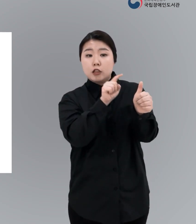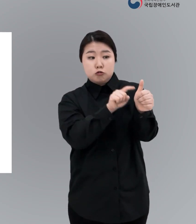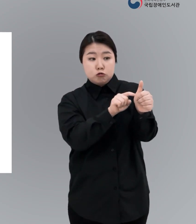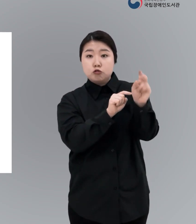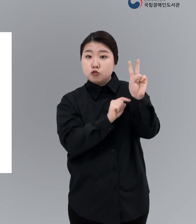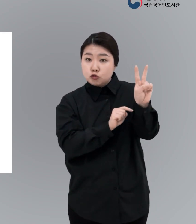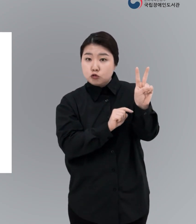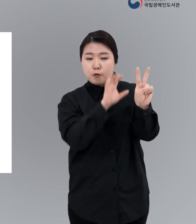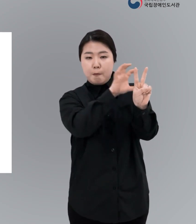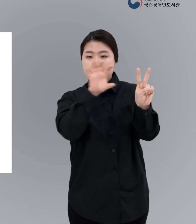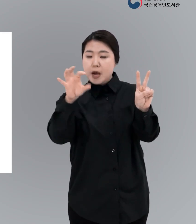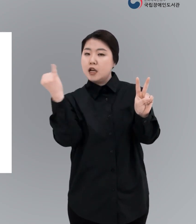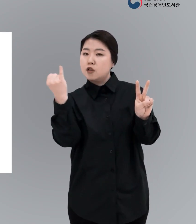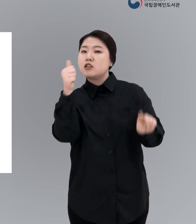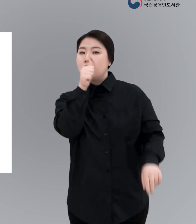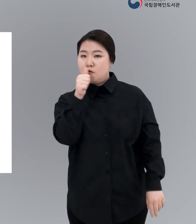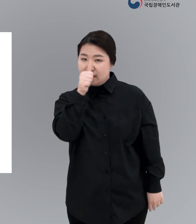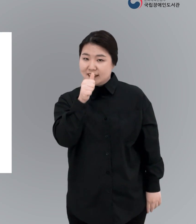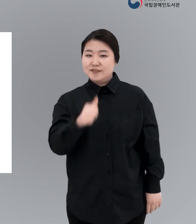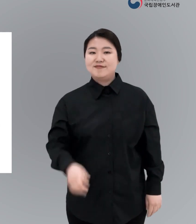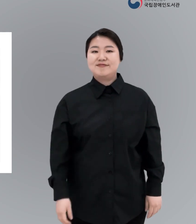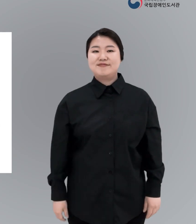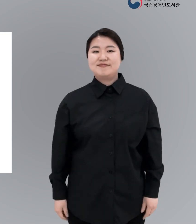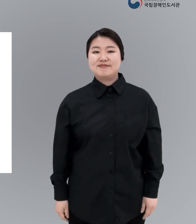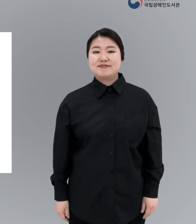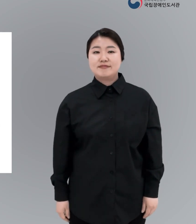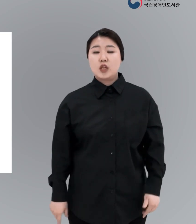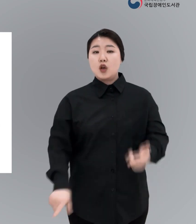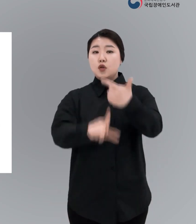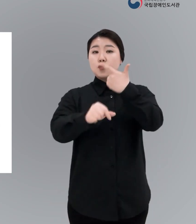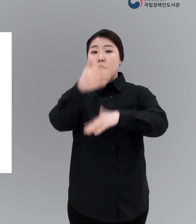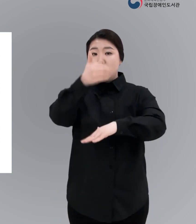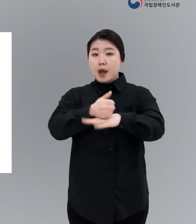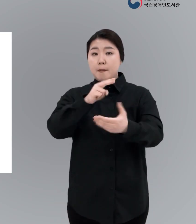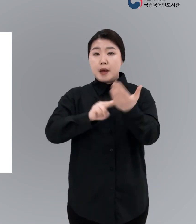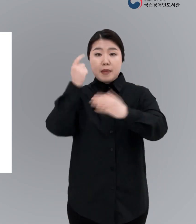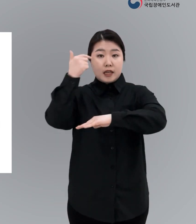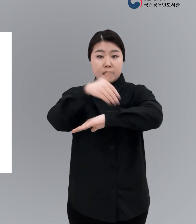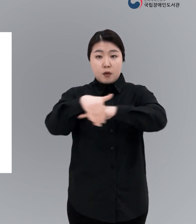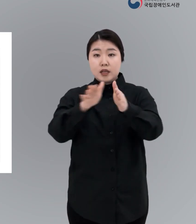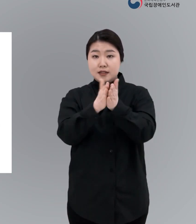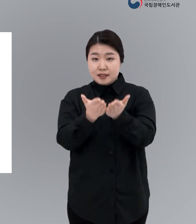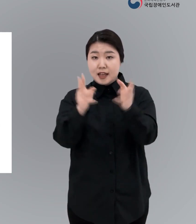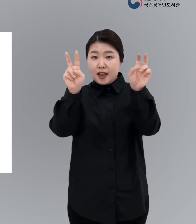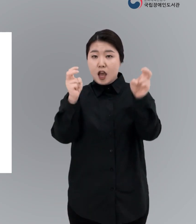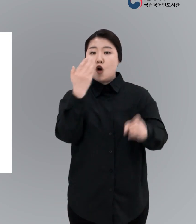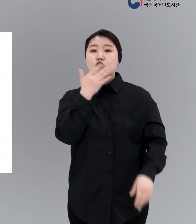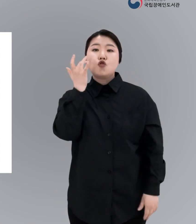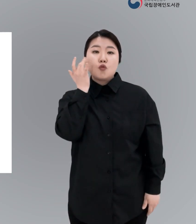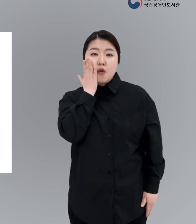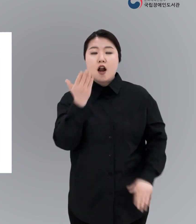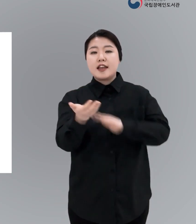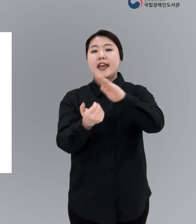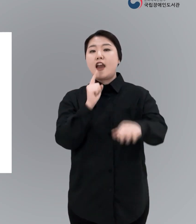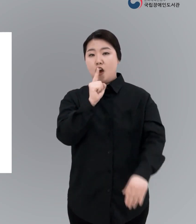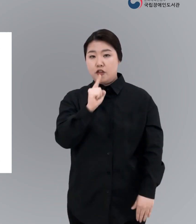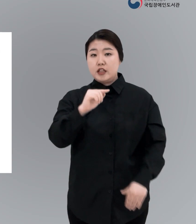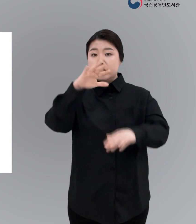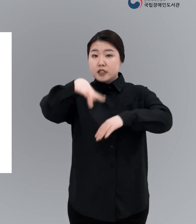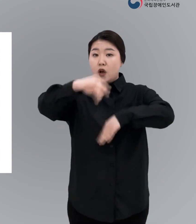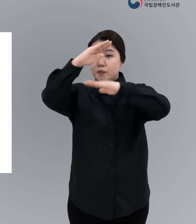도미노와 멜리사를 모델로 했다. 6월 말 출간 예정인 소설 꿀벌의 예언의